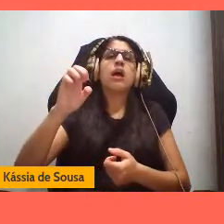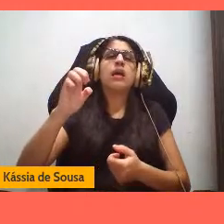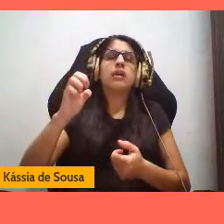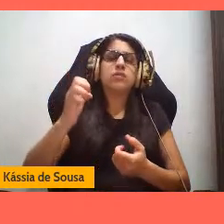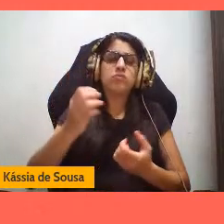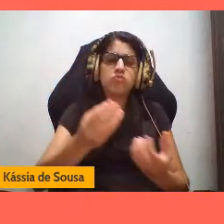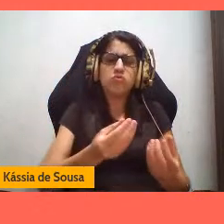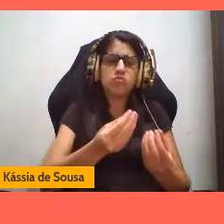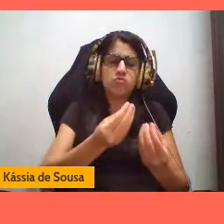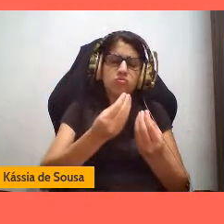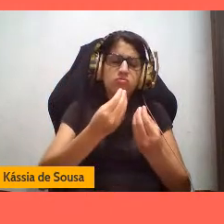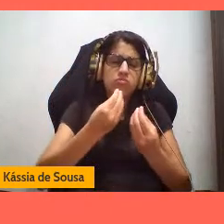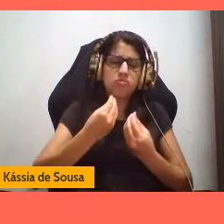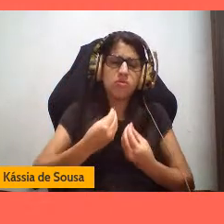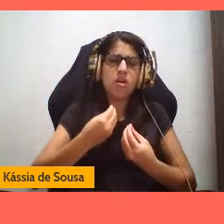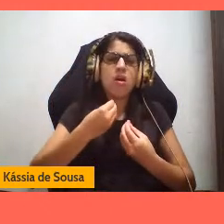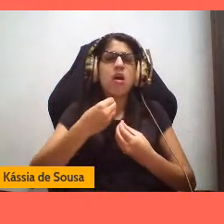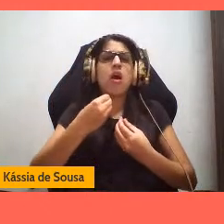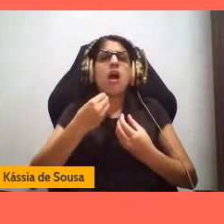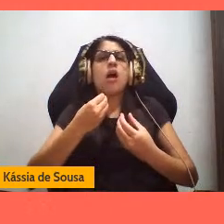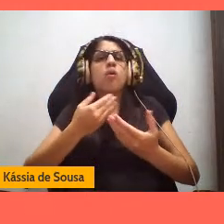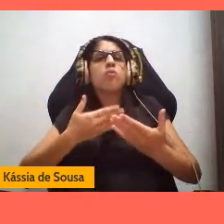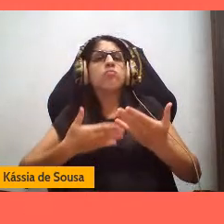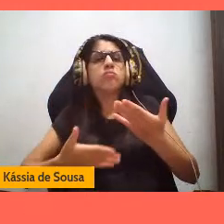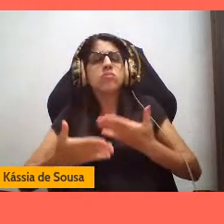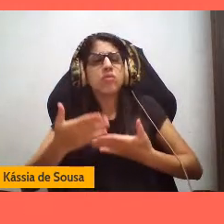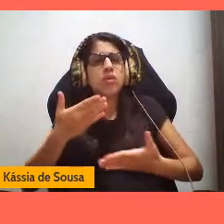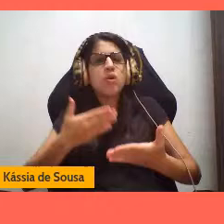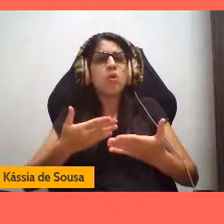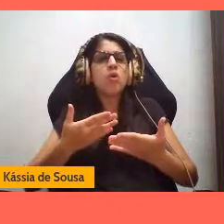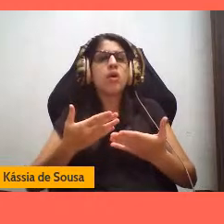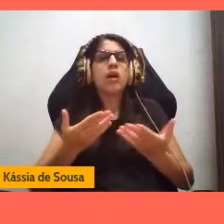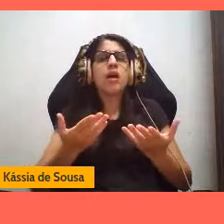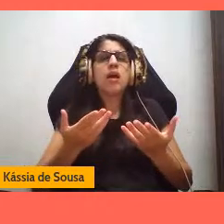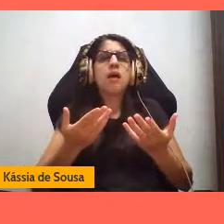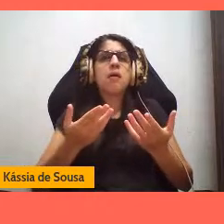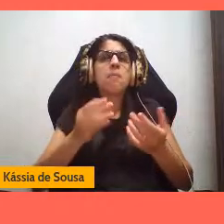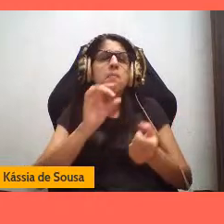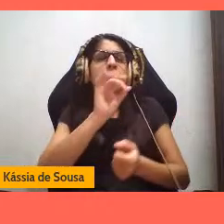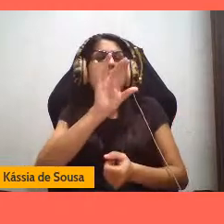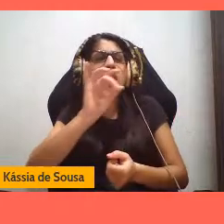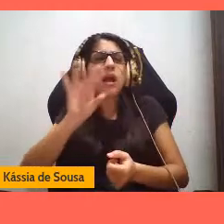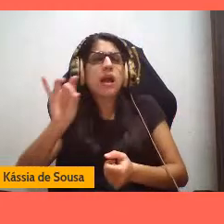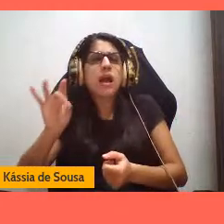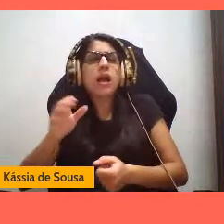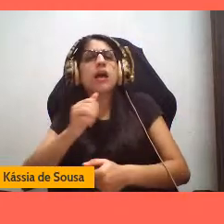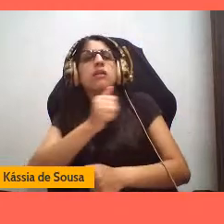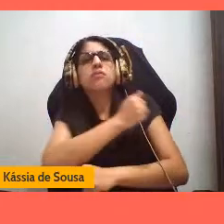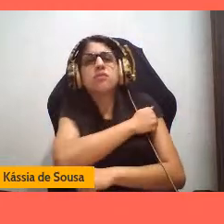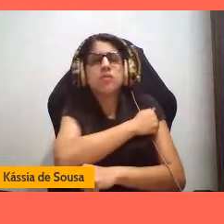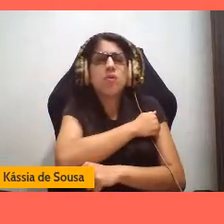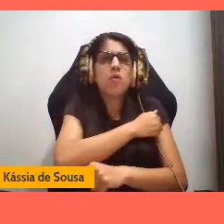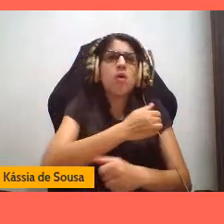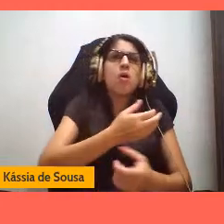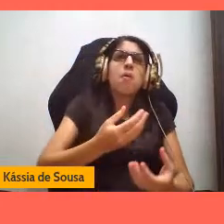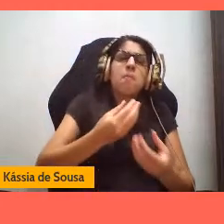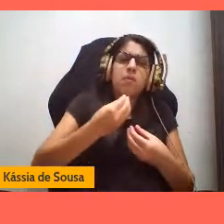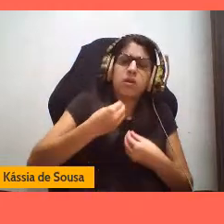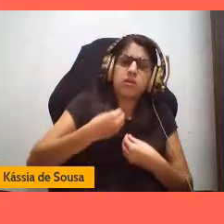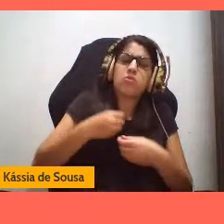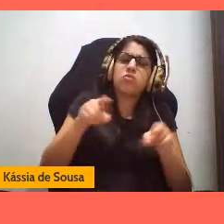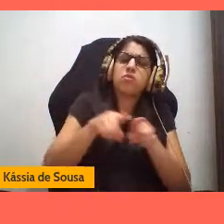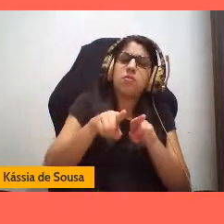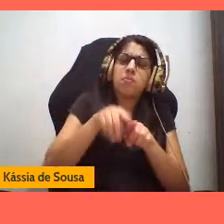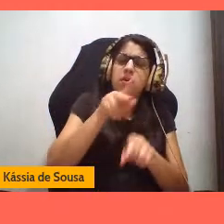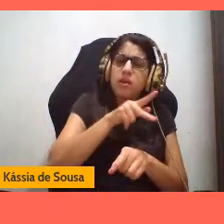para cada um, e para a gente também, isso tem um poder, né? Eu me lembro que a